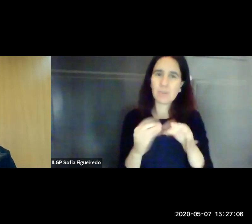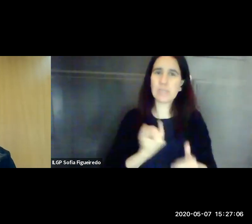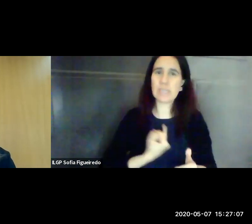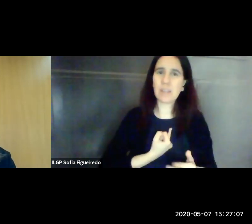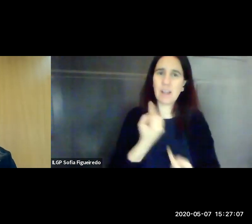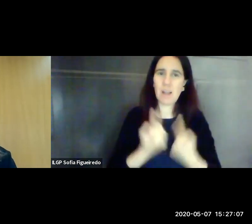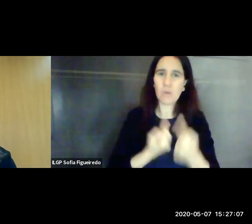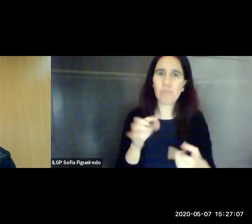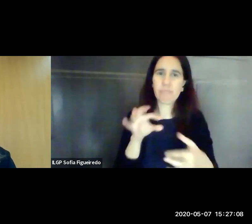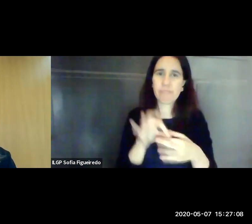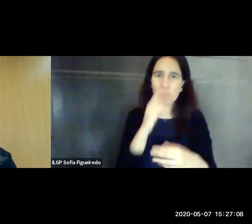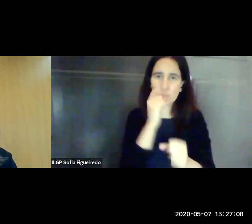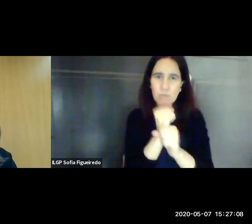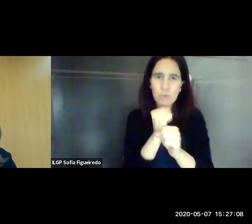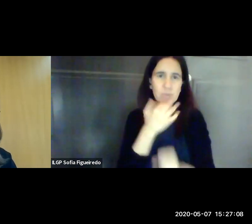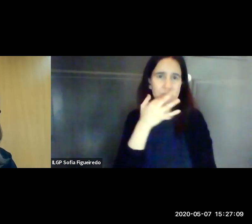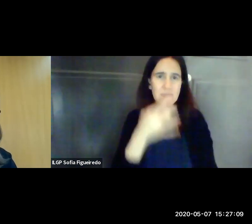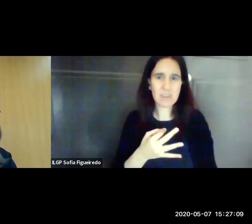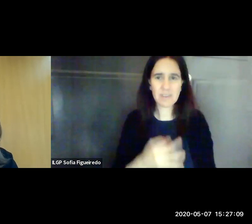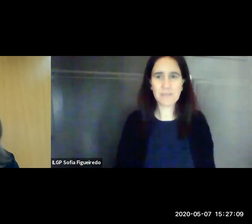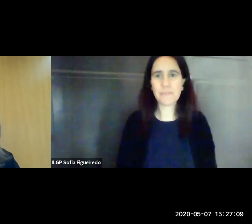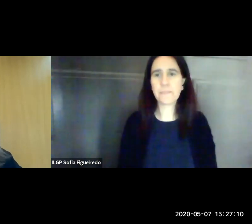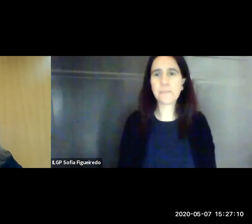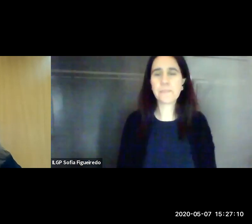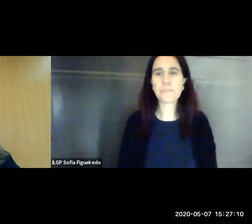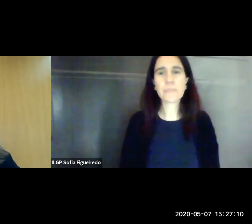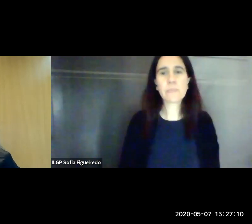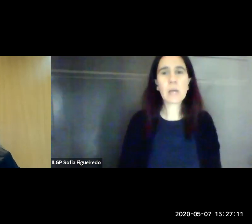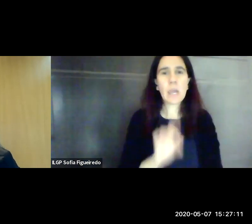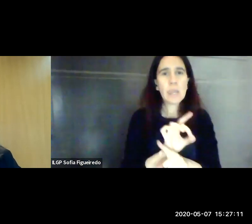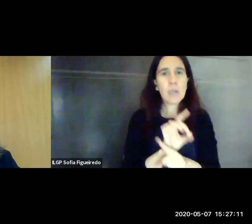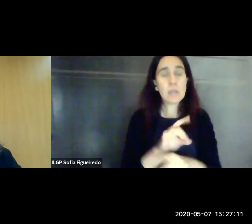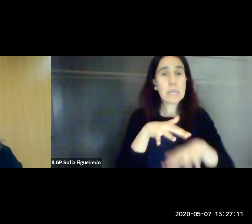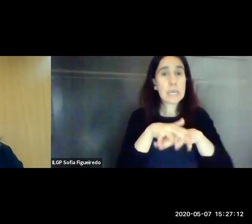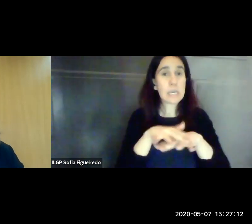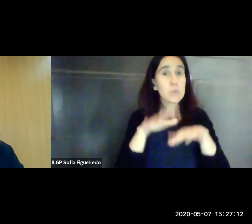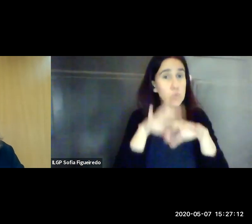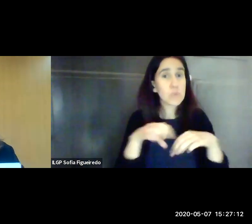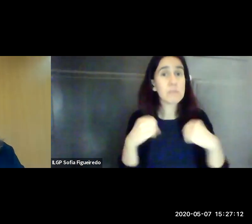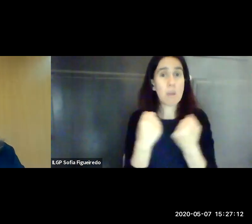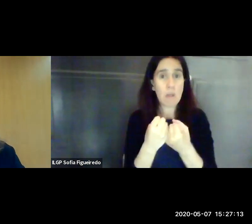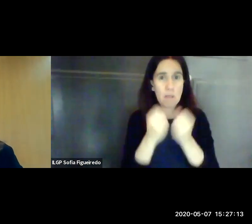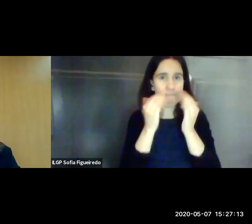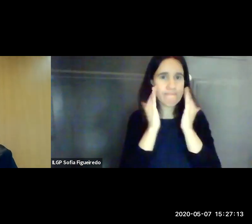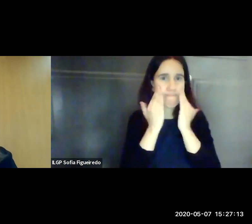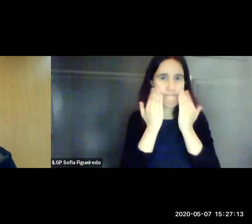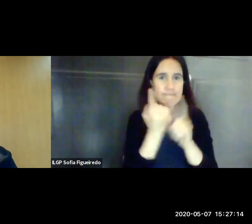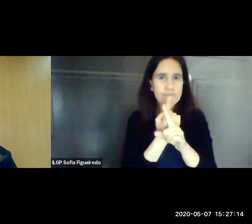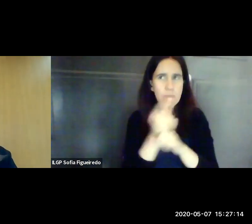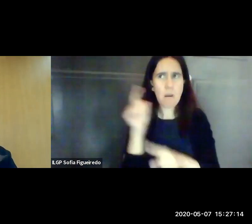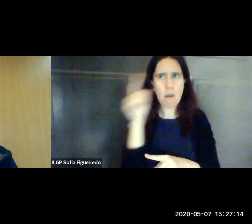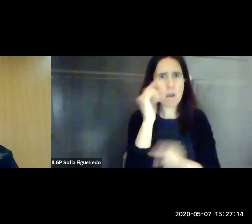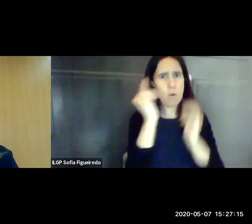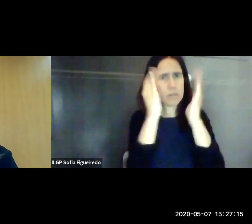identidade com todos os trabalhadores. Relativamente às redes sociais, organismos que têm redes